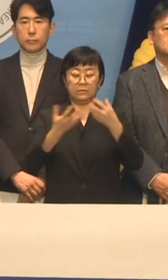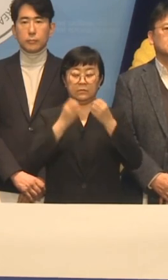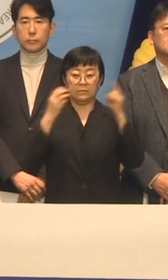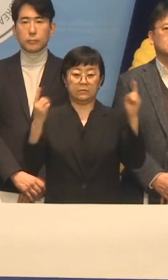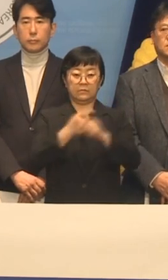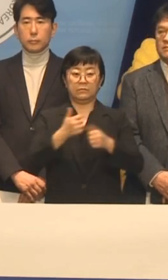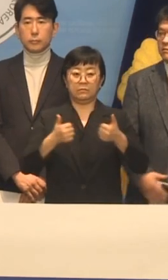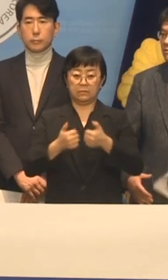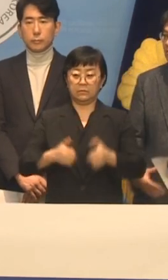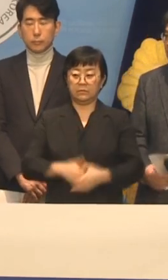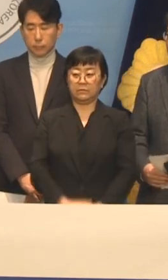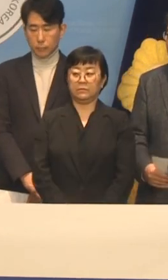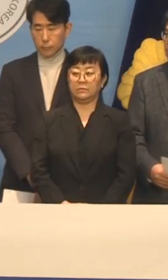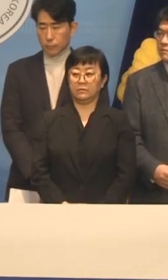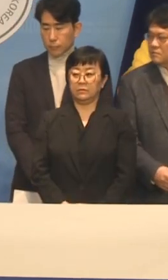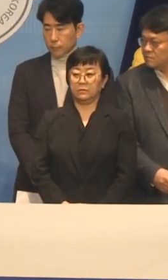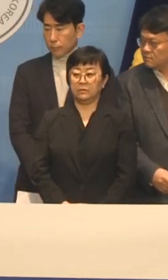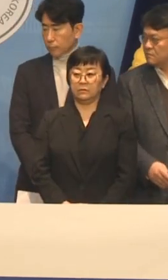전국혁신회의.